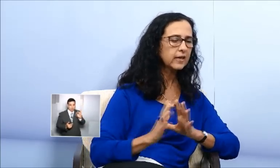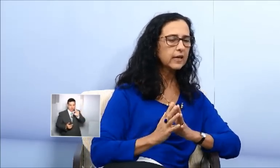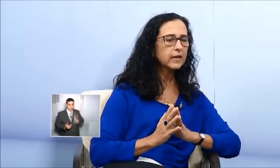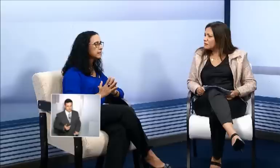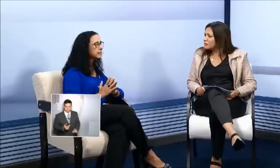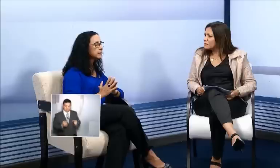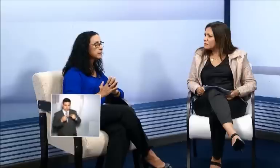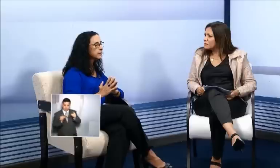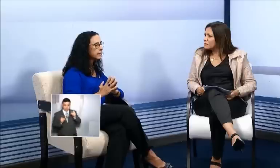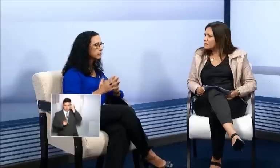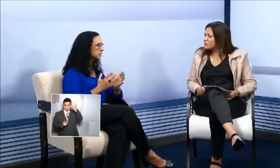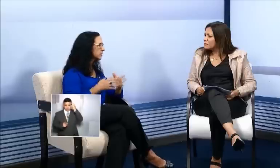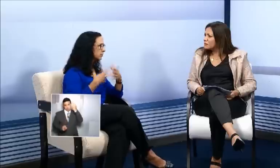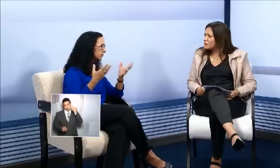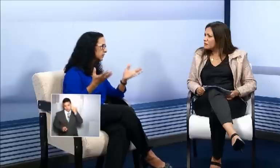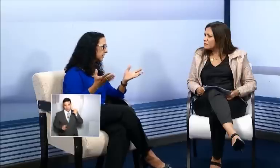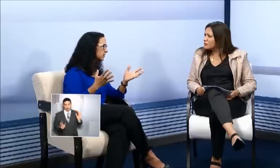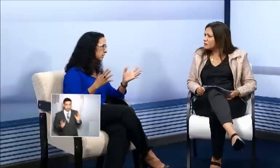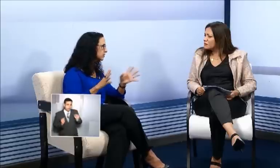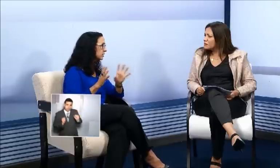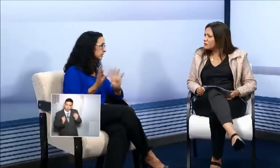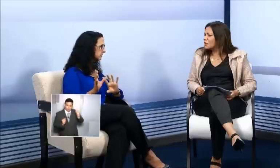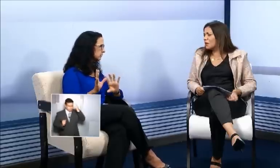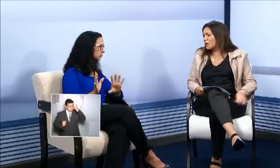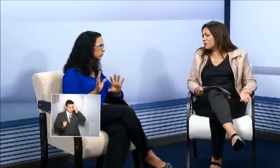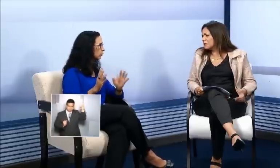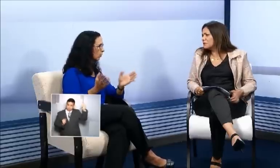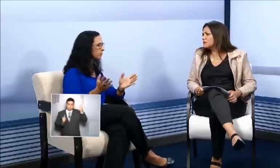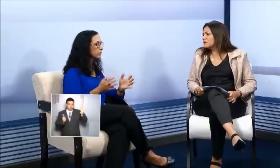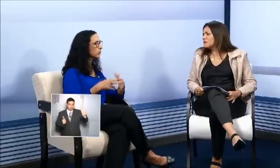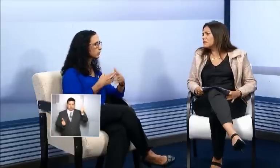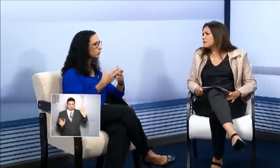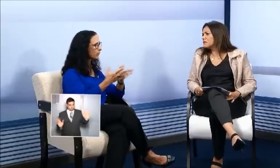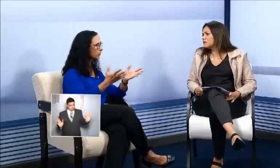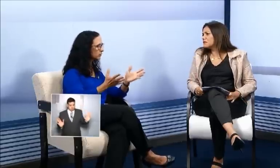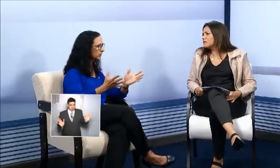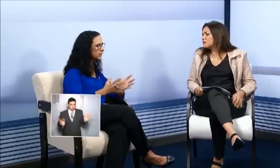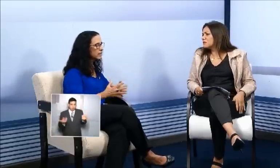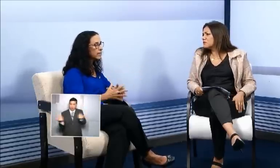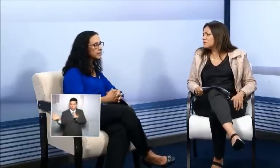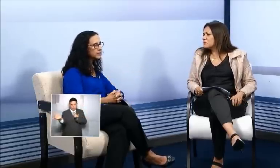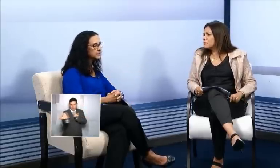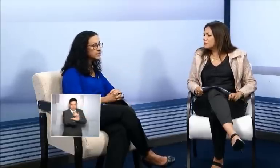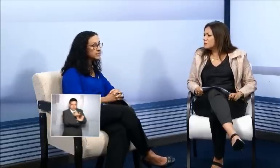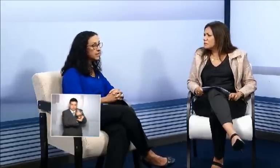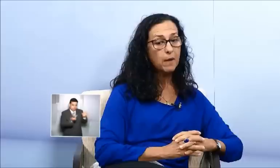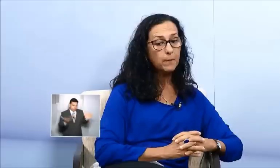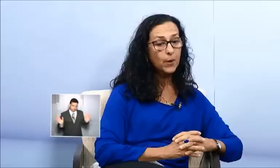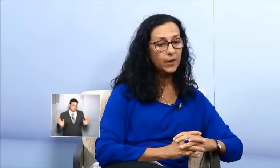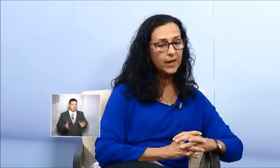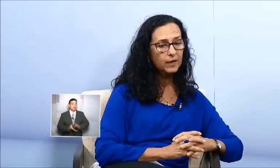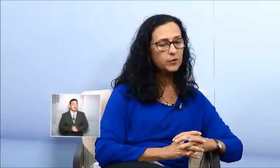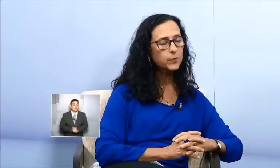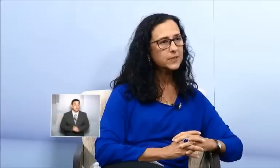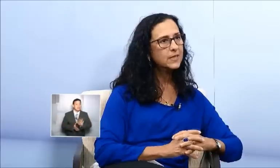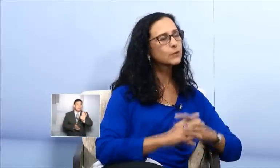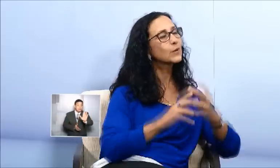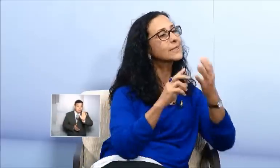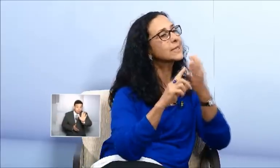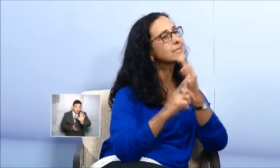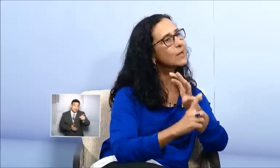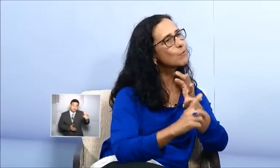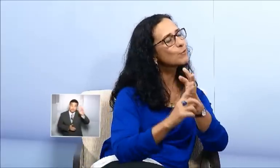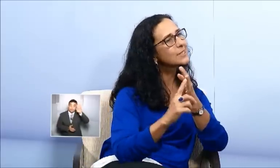né? Ele pode ser extremamente inteligente e ser surdo, óbvio, como qualquer outra deficiência. Porém, eu fico